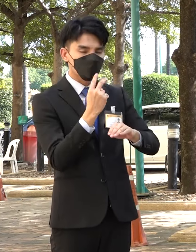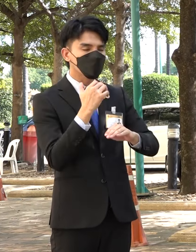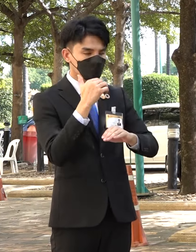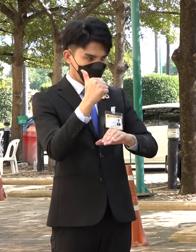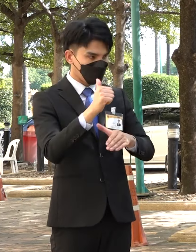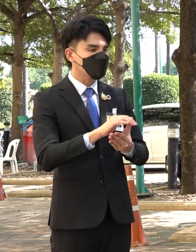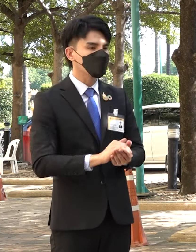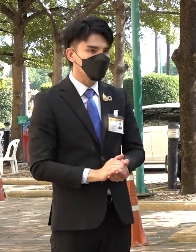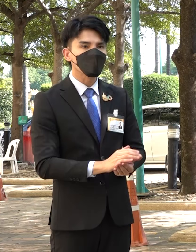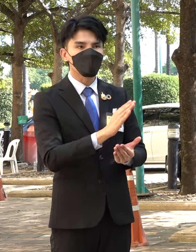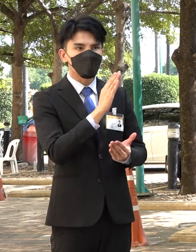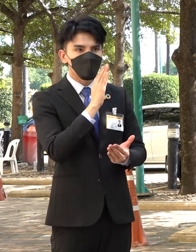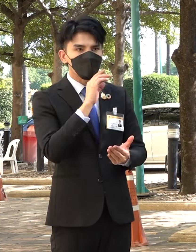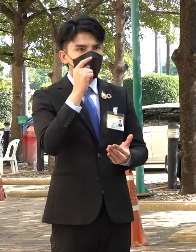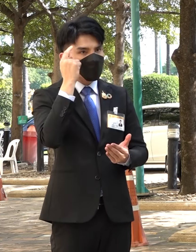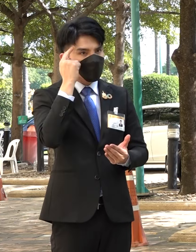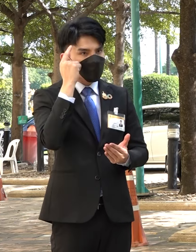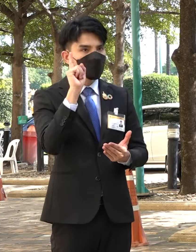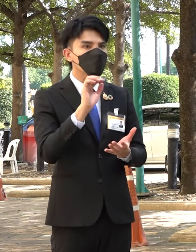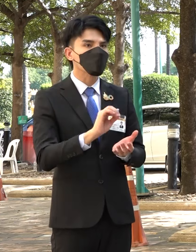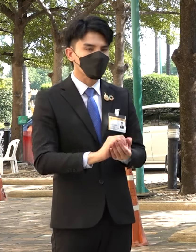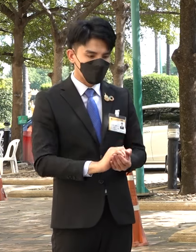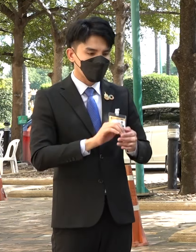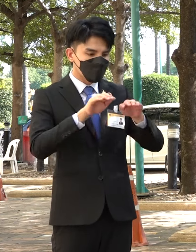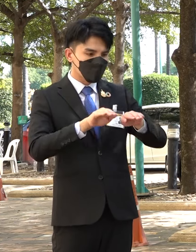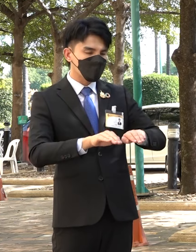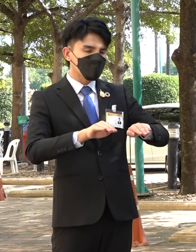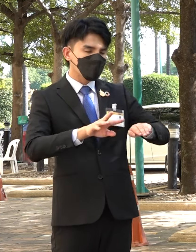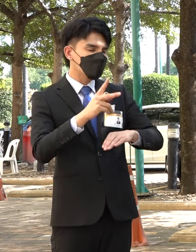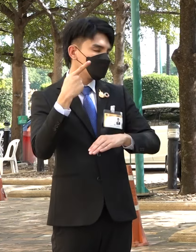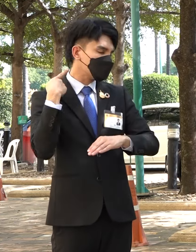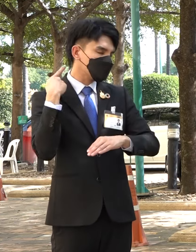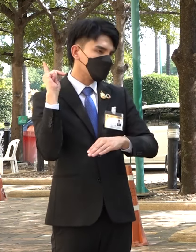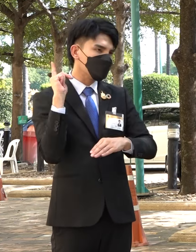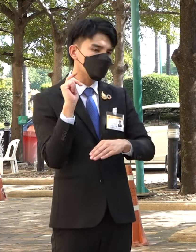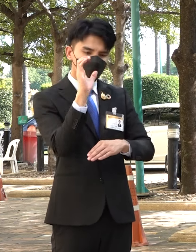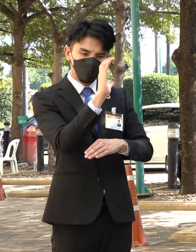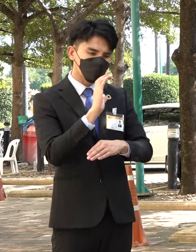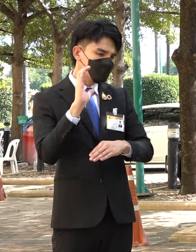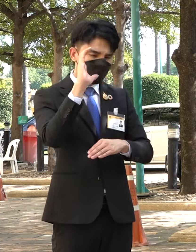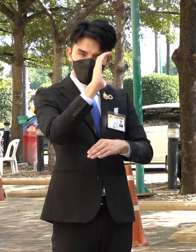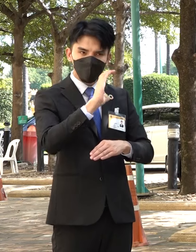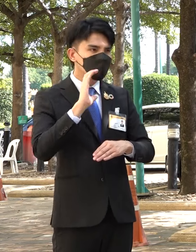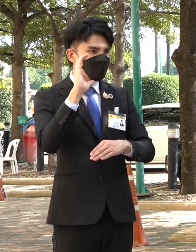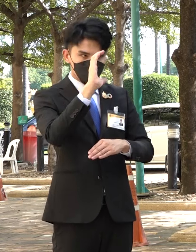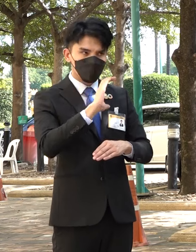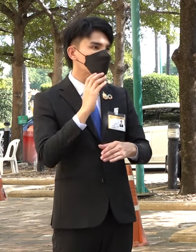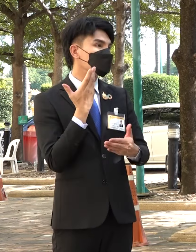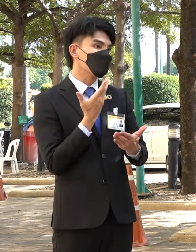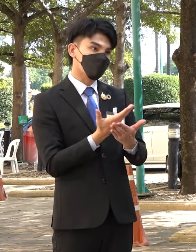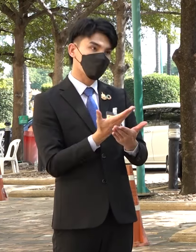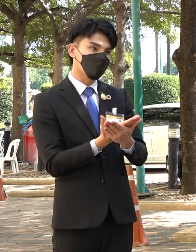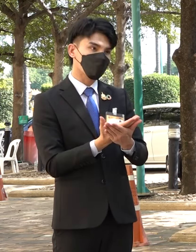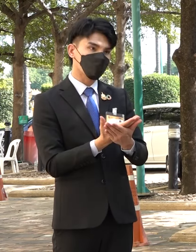ให้ดีถ้าท่านเพียงแค่คิดว่าจะใช้เด็กเหล่านี้มาเป็น เรียกว่าหนึ่งในปัจจัยที่ทำให้ท่าน